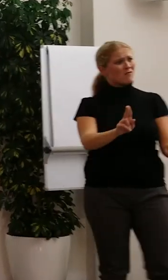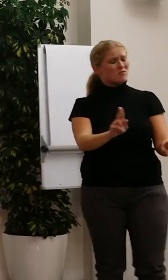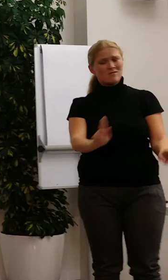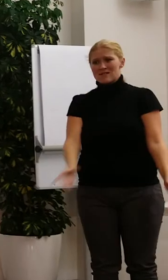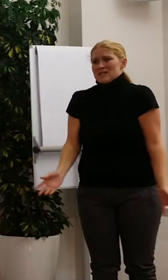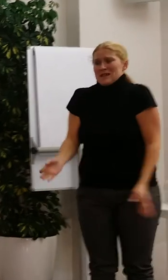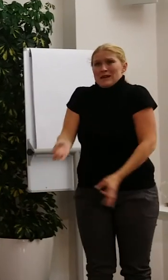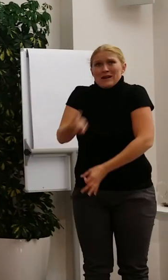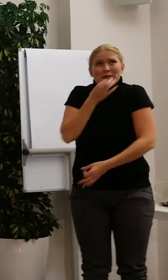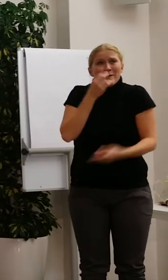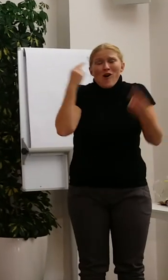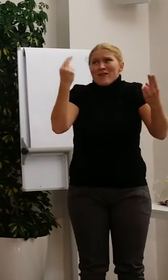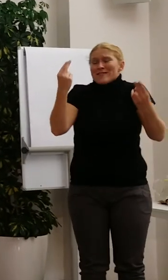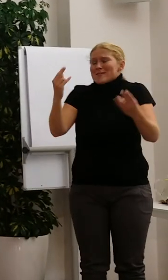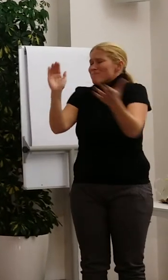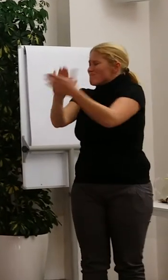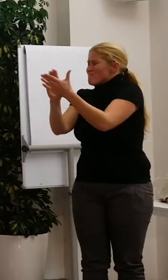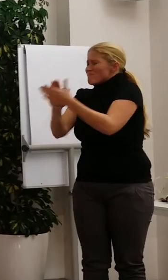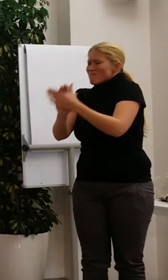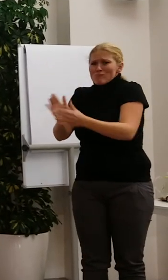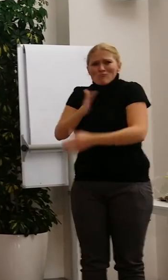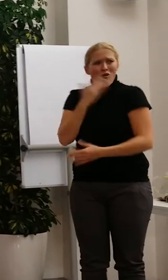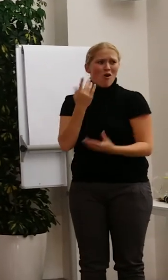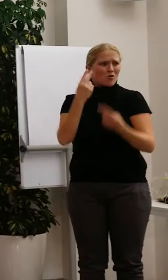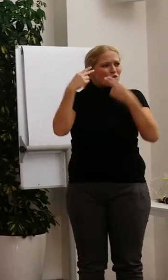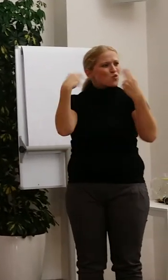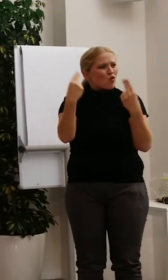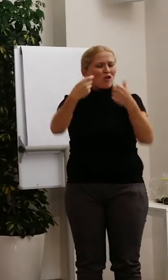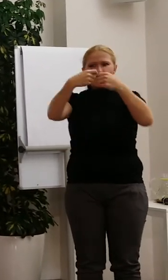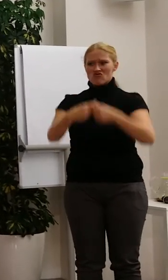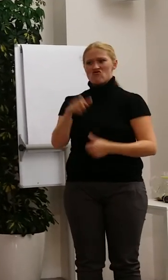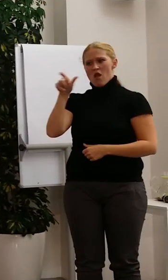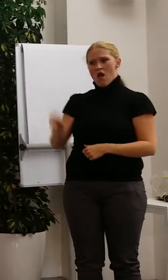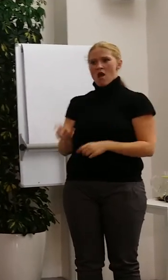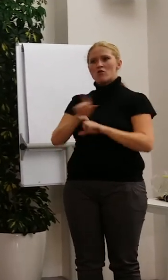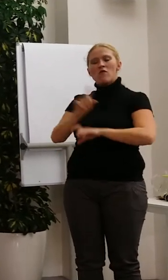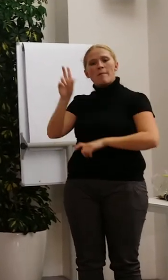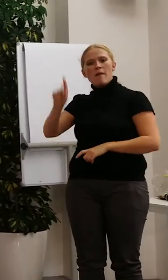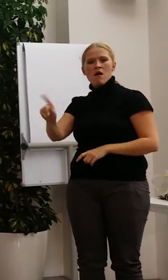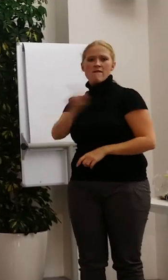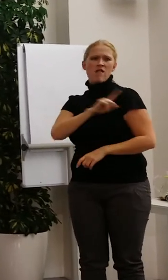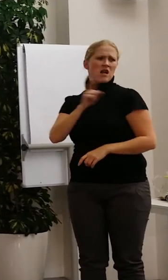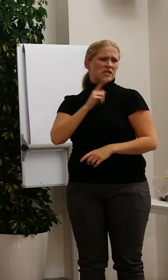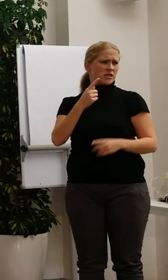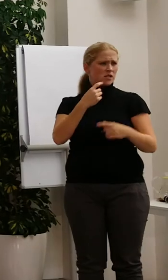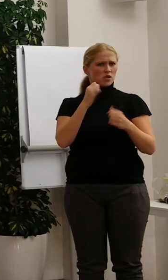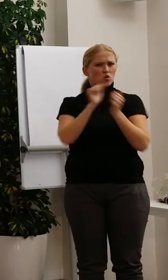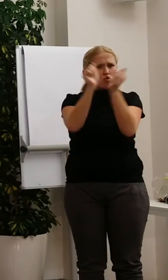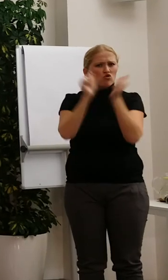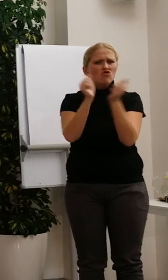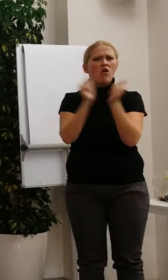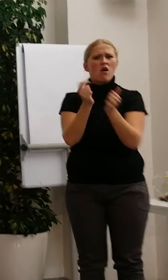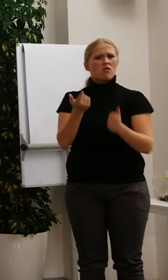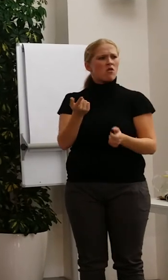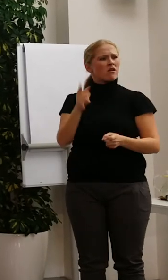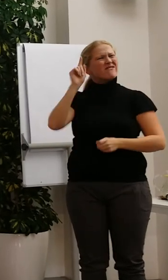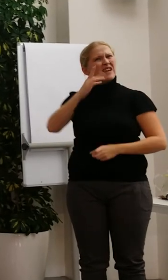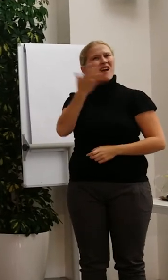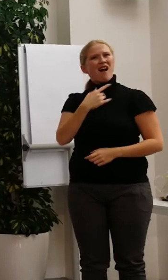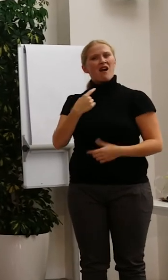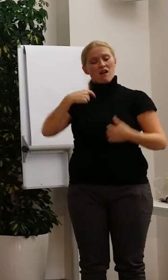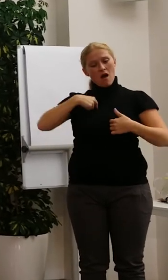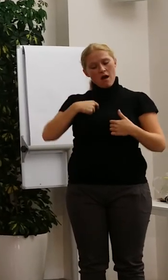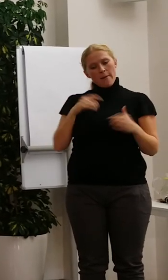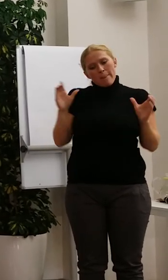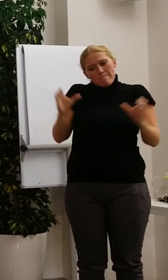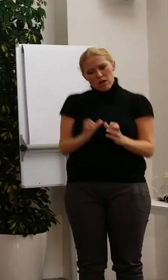Veronika má naprosto svébytnou jedinečnou životní zkušenost z toho, jaký je to být členem kulturně jazykové menšiny